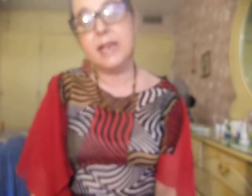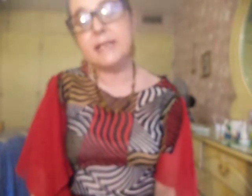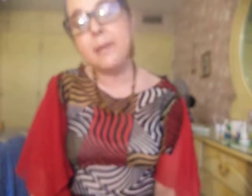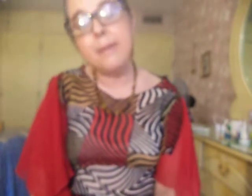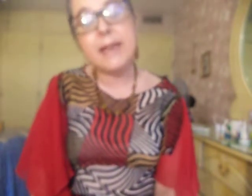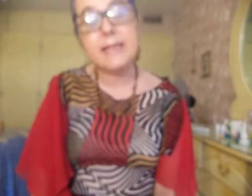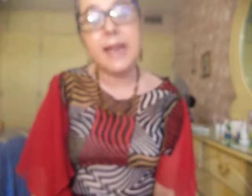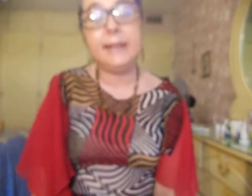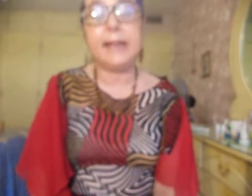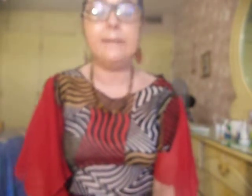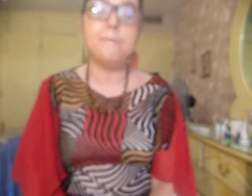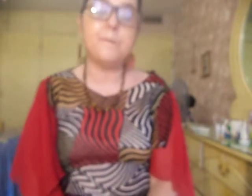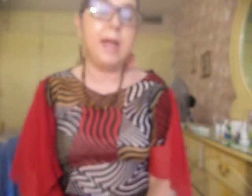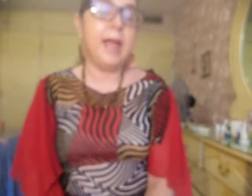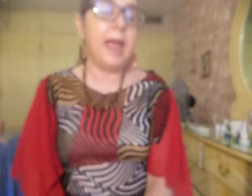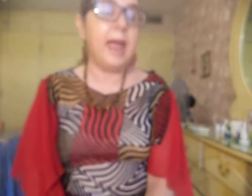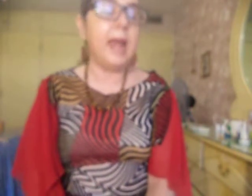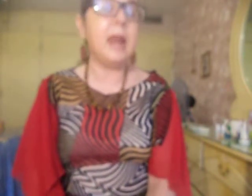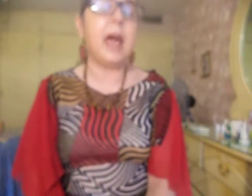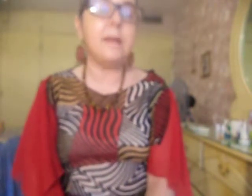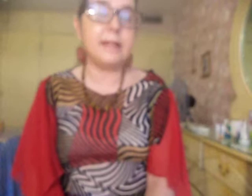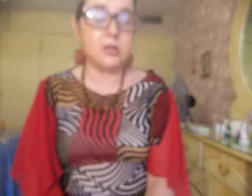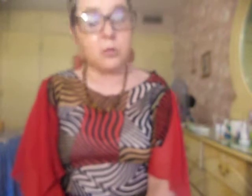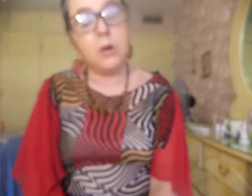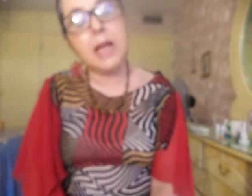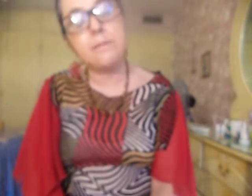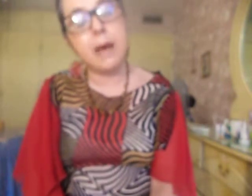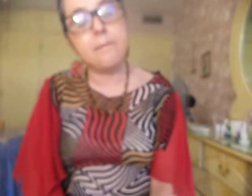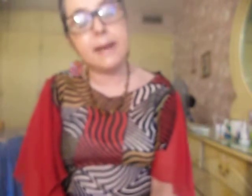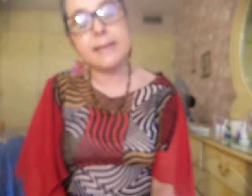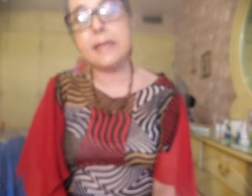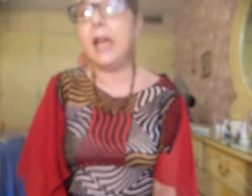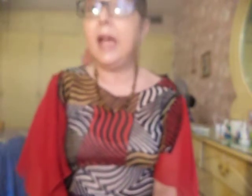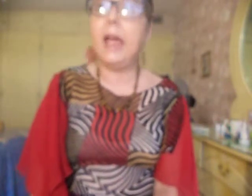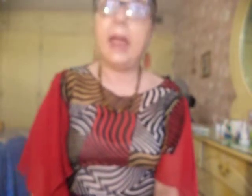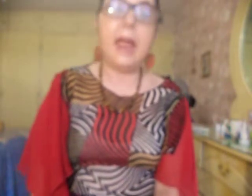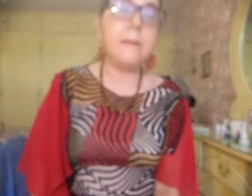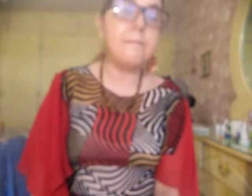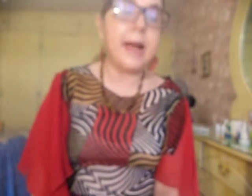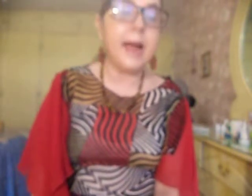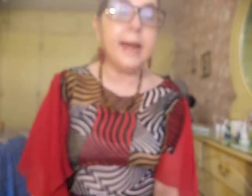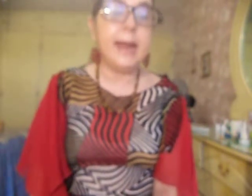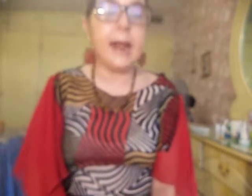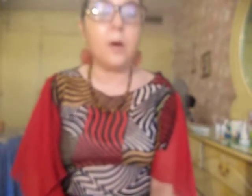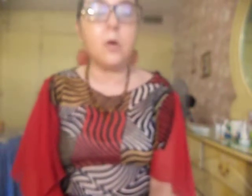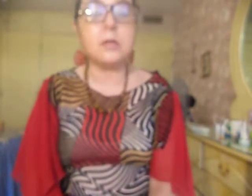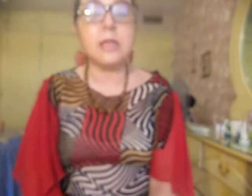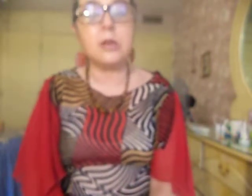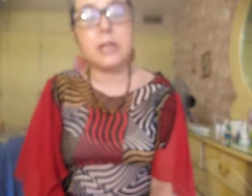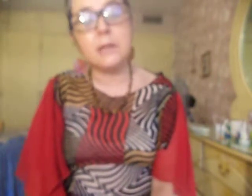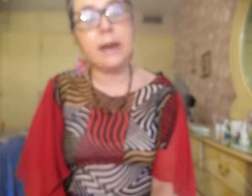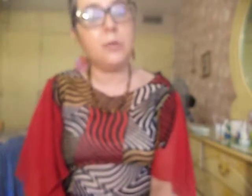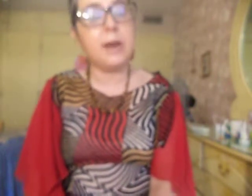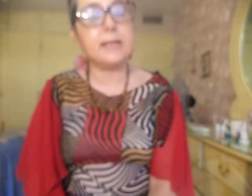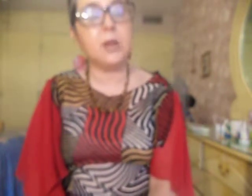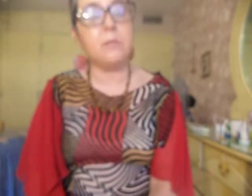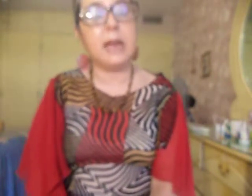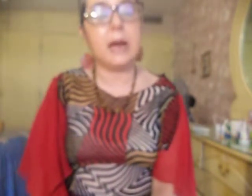se presentan en alimentos como las papas, el pan, el arroz y otras verduras como el